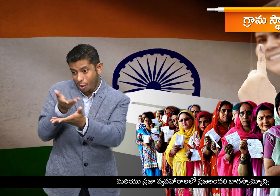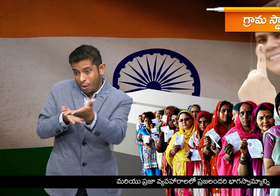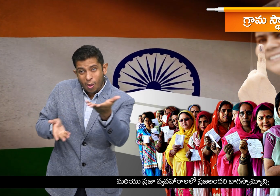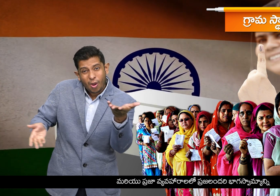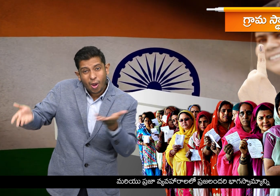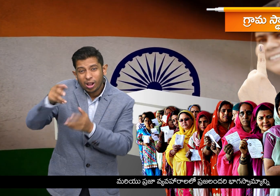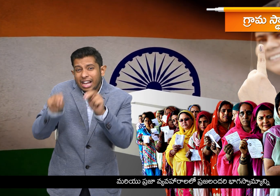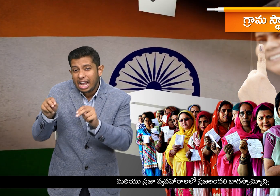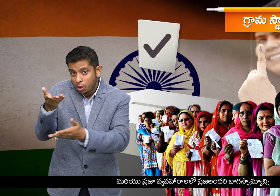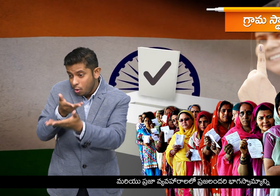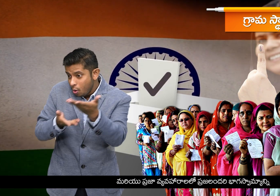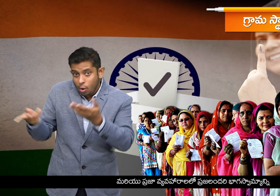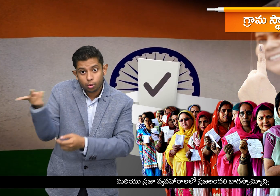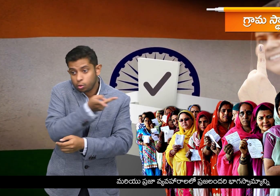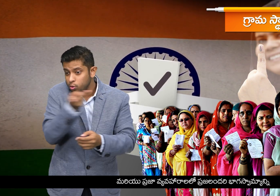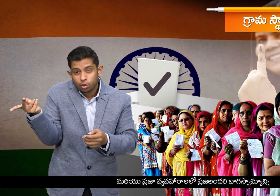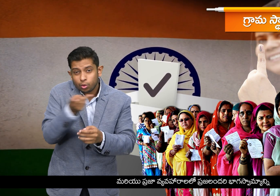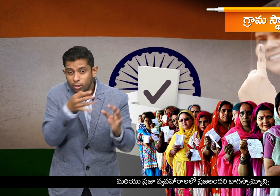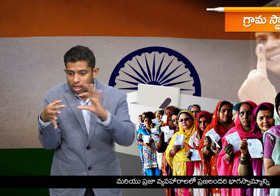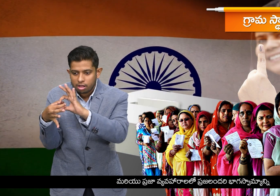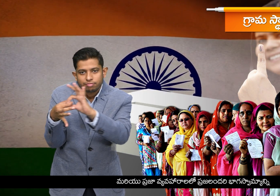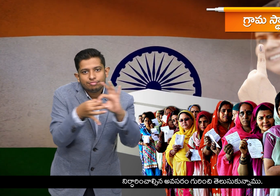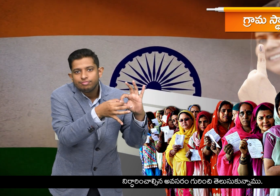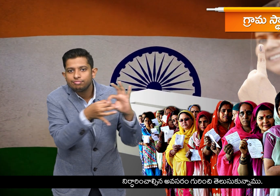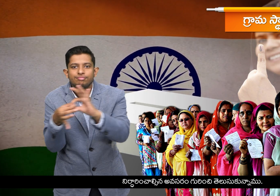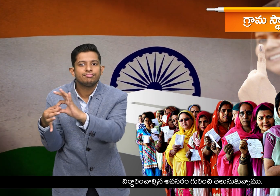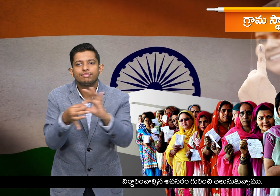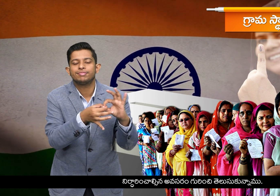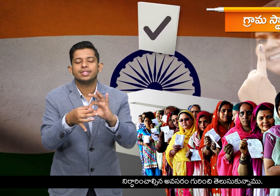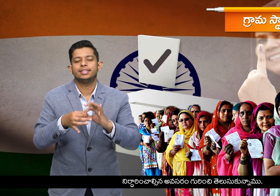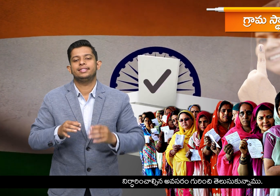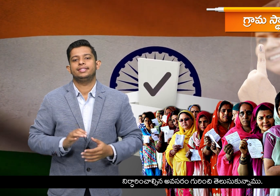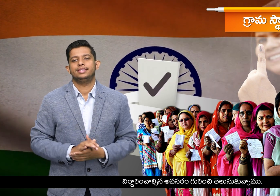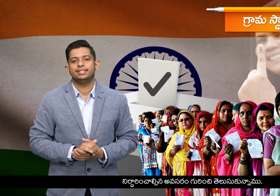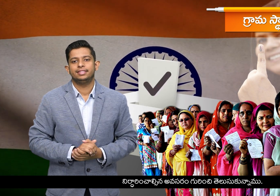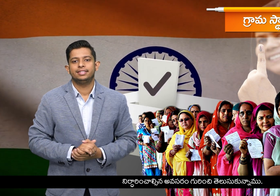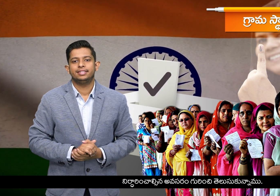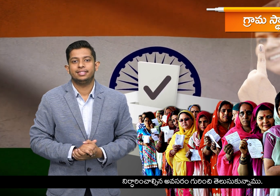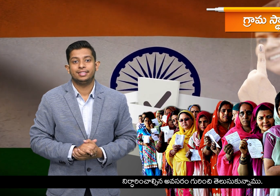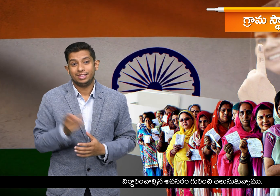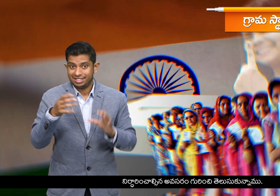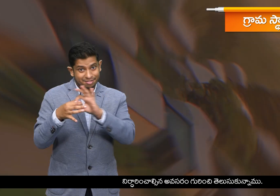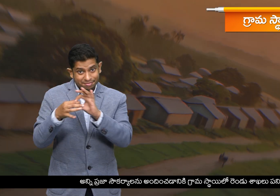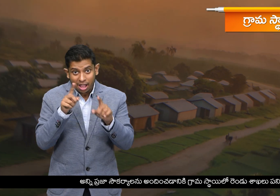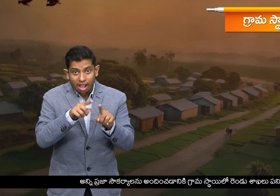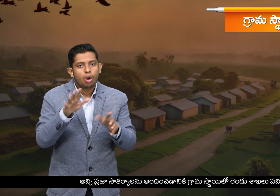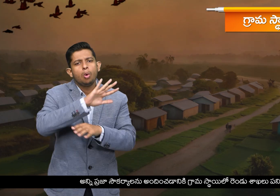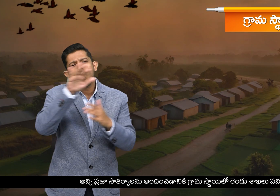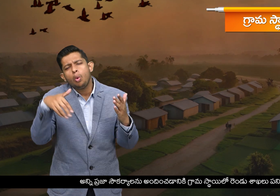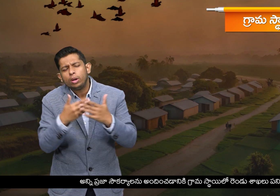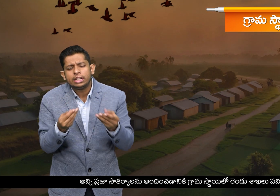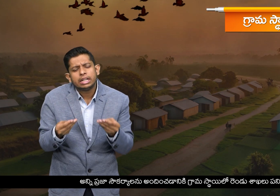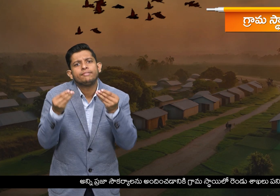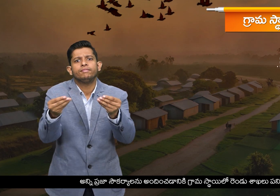మరియు ప్రజా వ్యవహారాలలో ప్రజలందరి భాగస్వామ్యాన్ని నిర్ధారించాల్సిన అవసరం గురించి తెలుసుకున్నాం. అన్ని